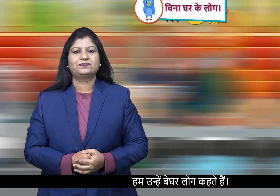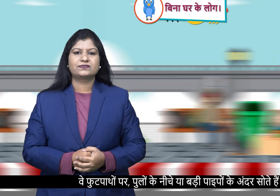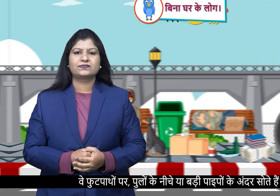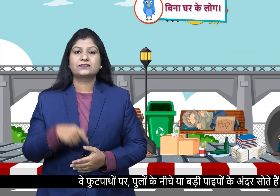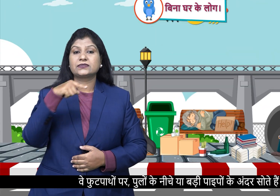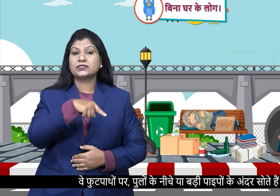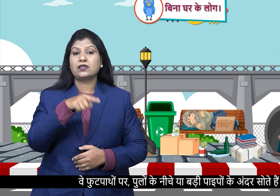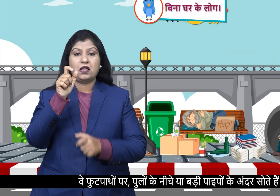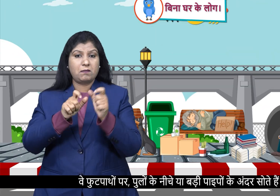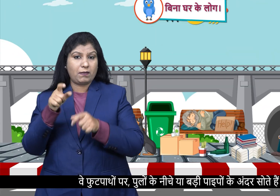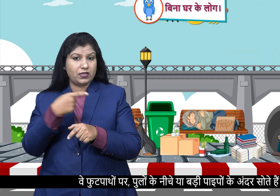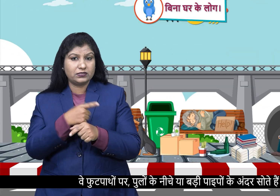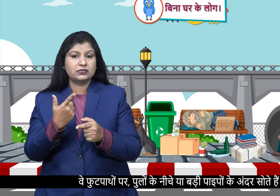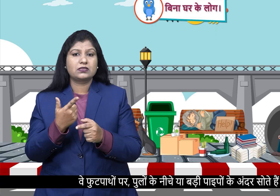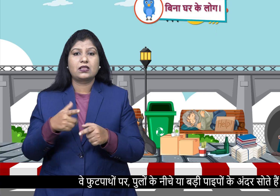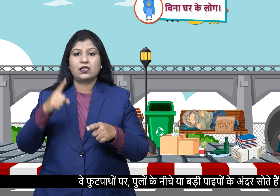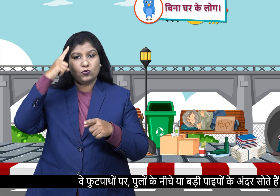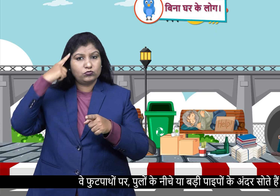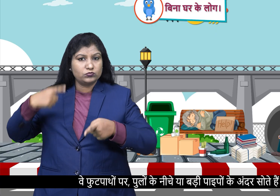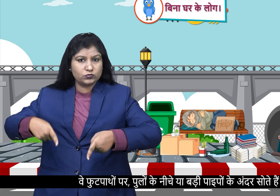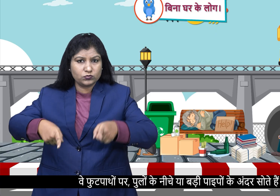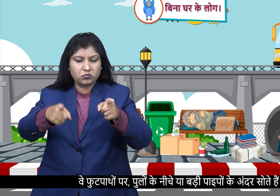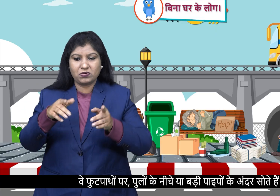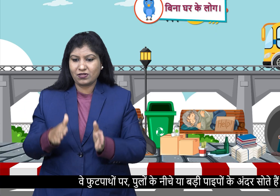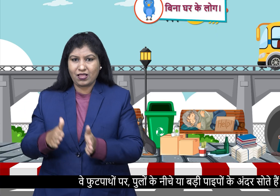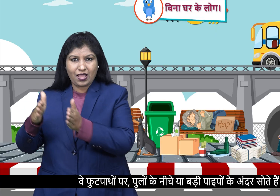वे फुटपाथों पर, पुलों के नीचे या बड़ी पाइपों के अंदर सोते हैं।